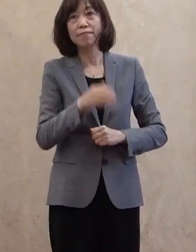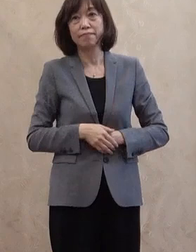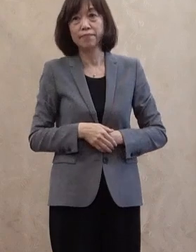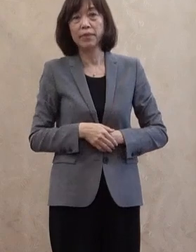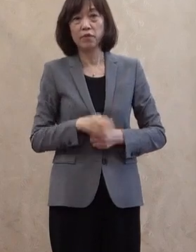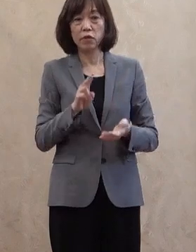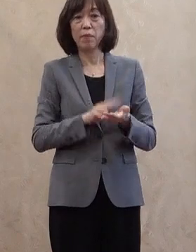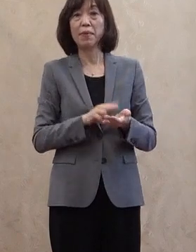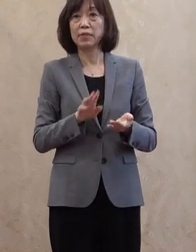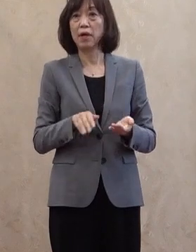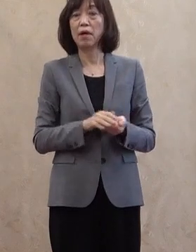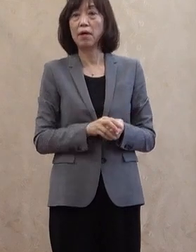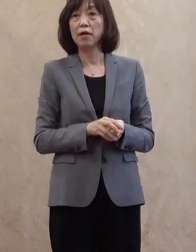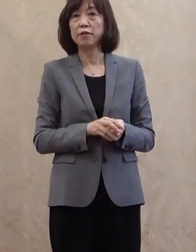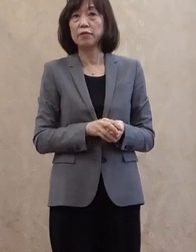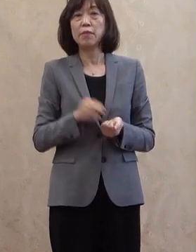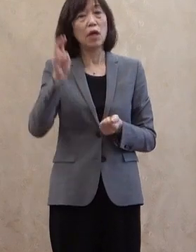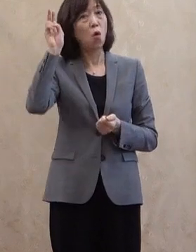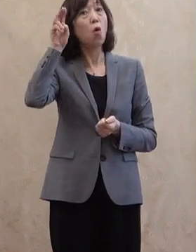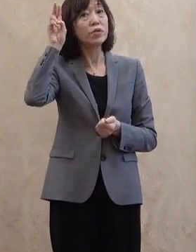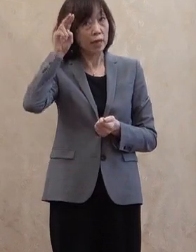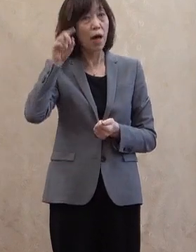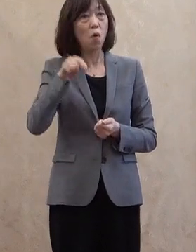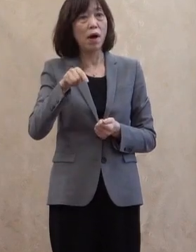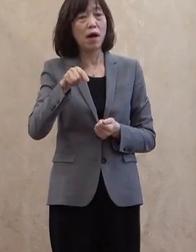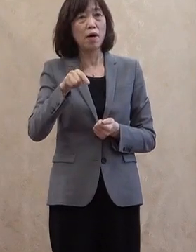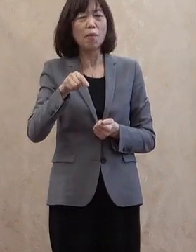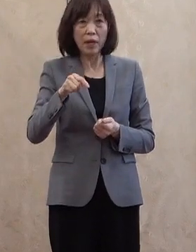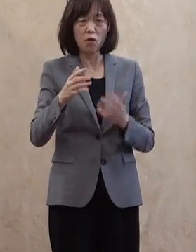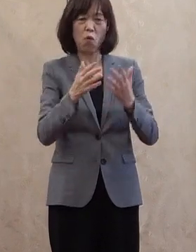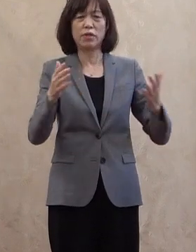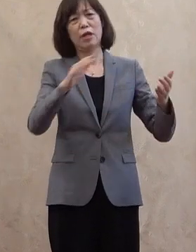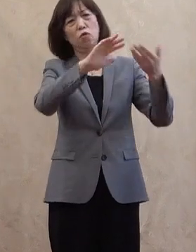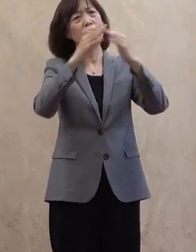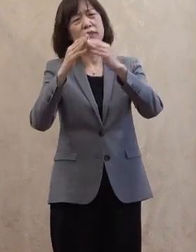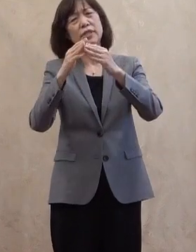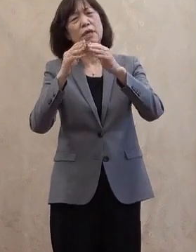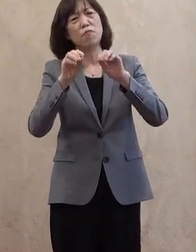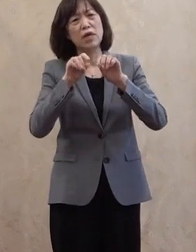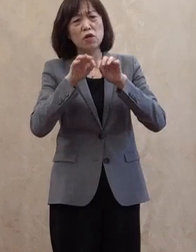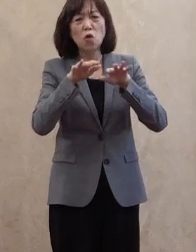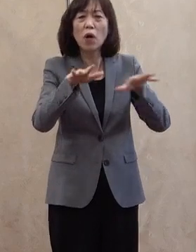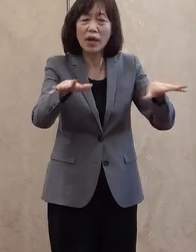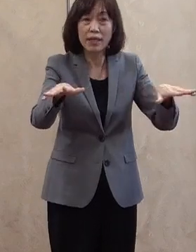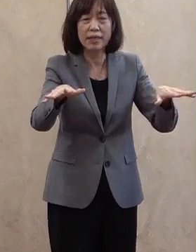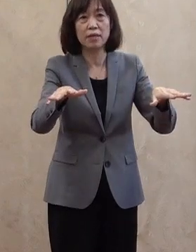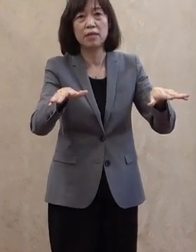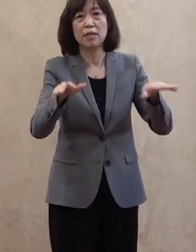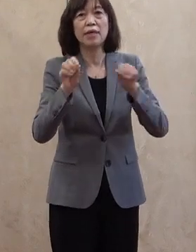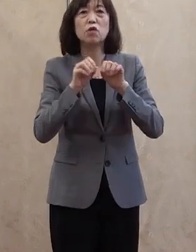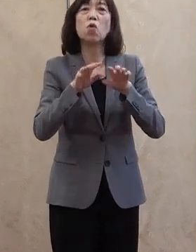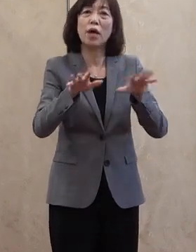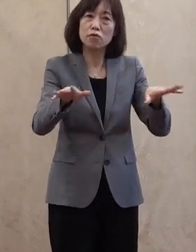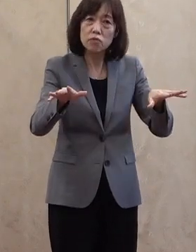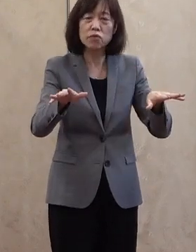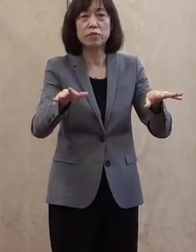また大阪はどうしても都心部で広がりやすい、